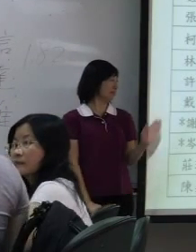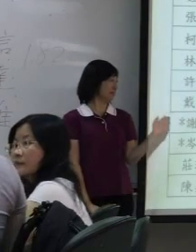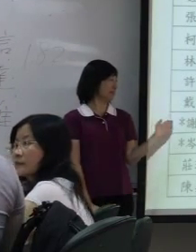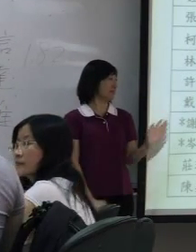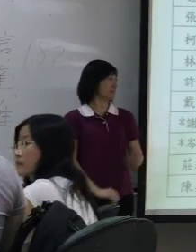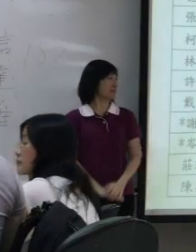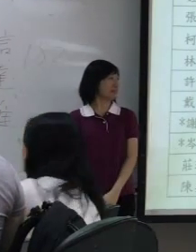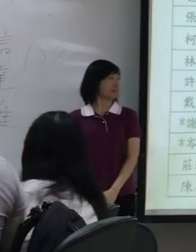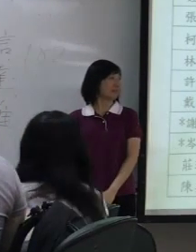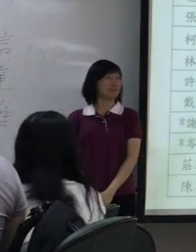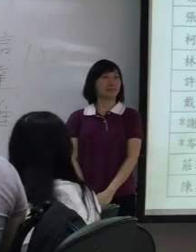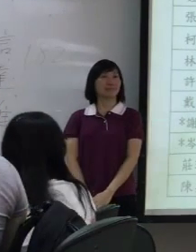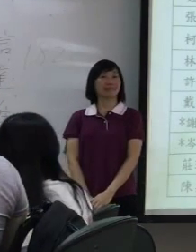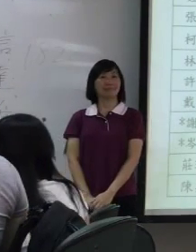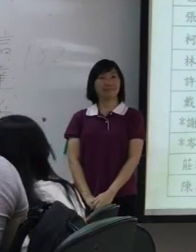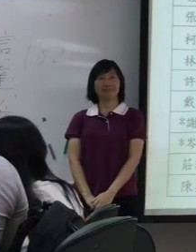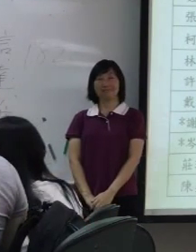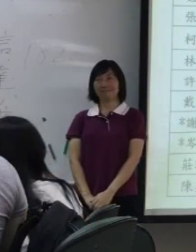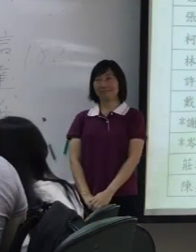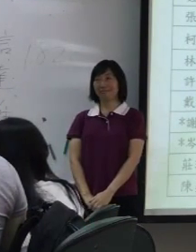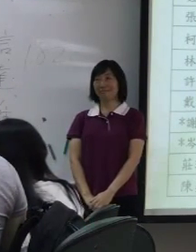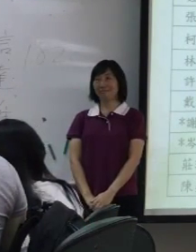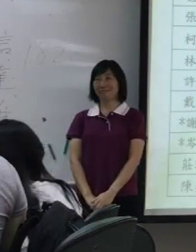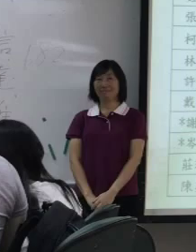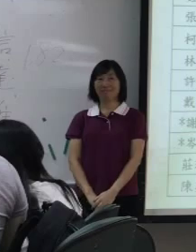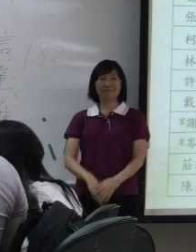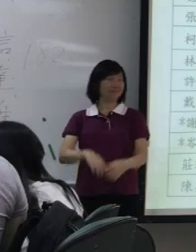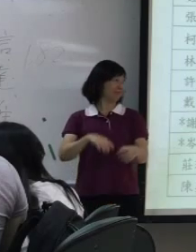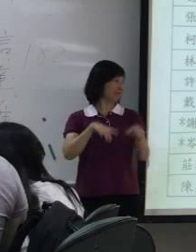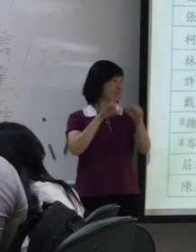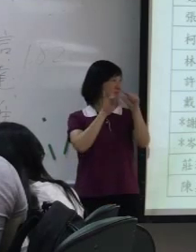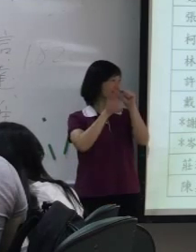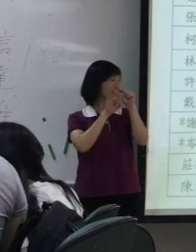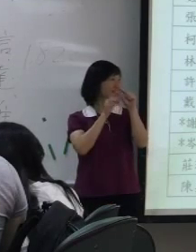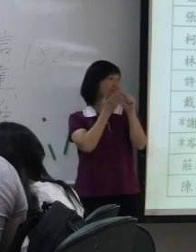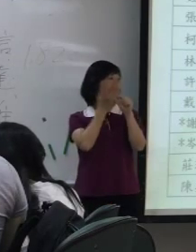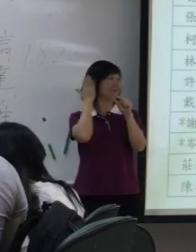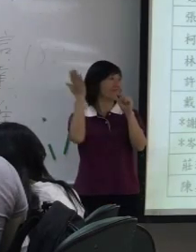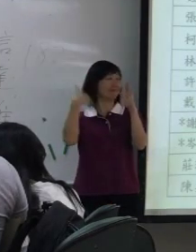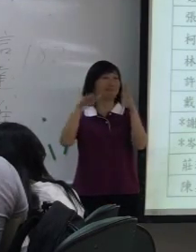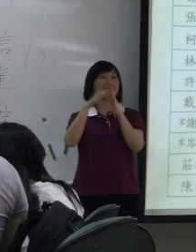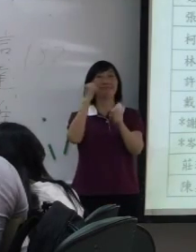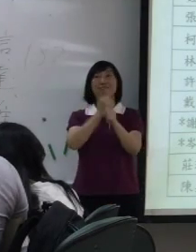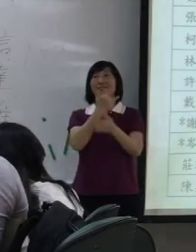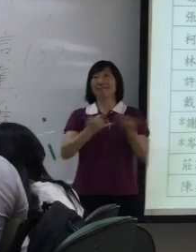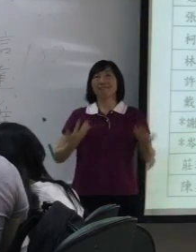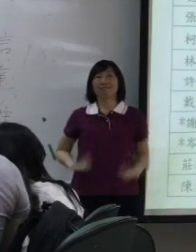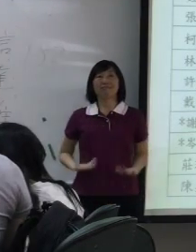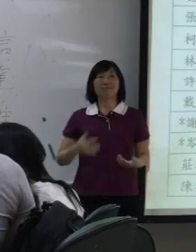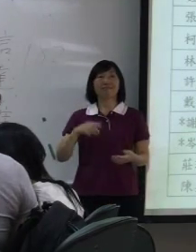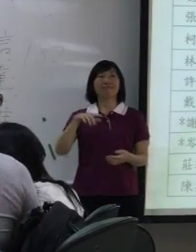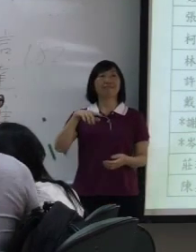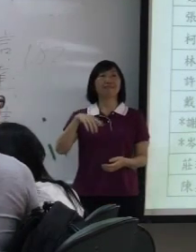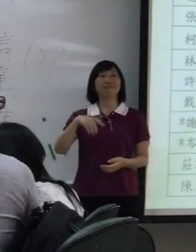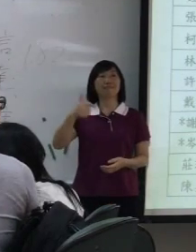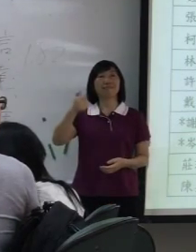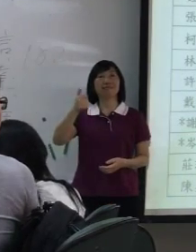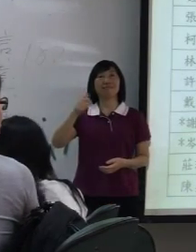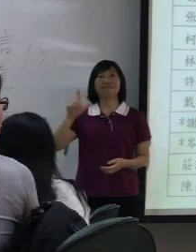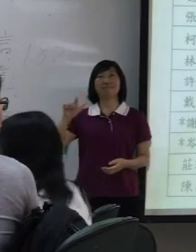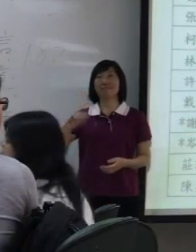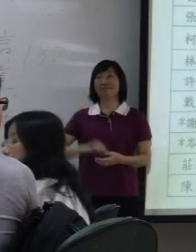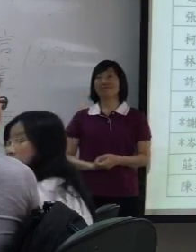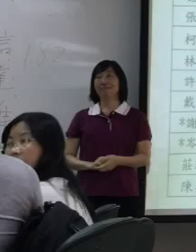好，接下来是台中启聪学校的退休老师谢茂昌老